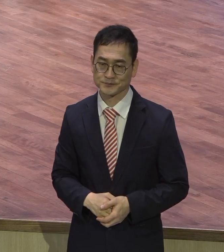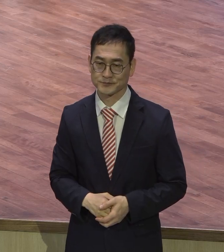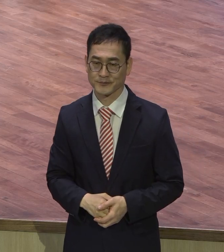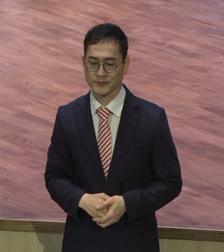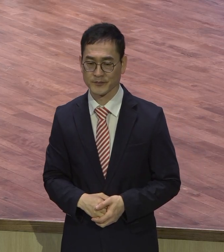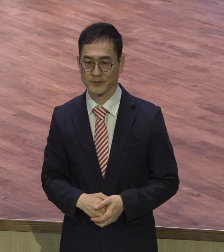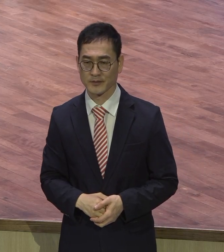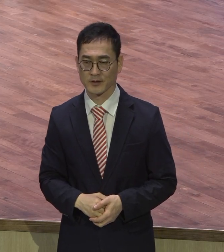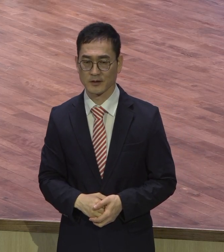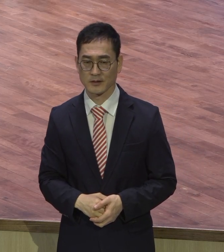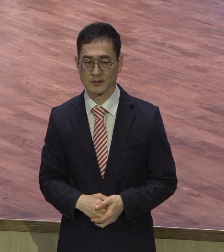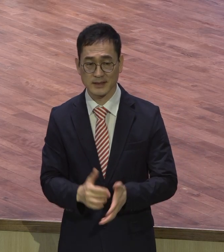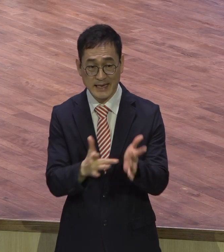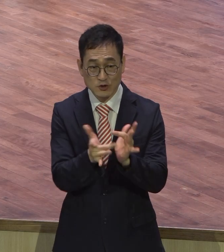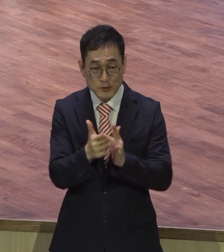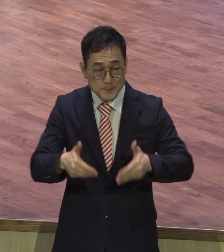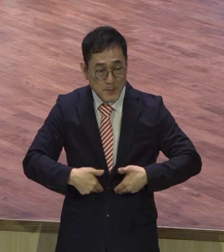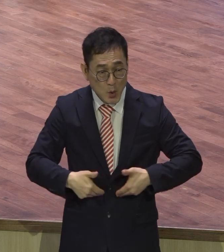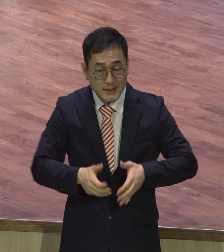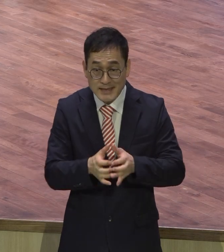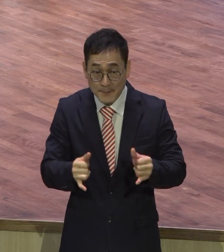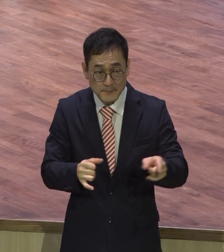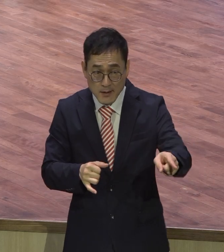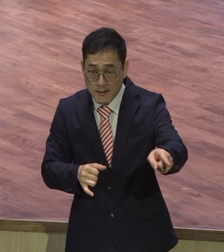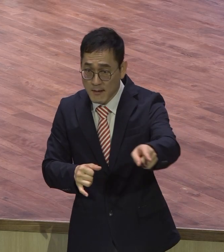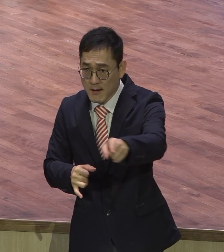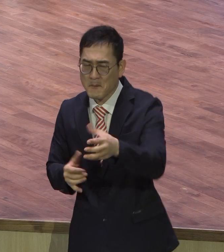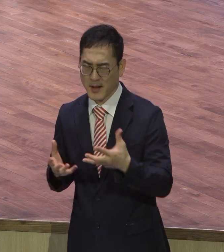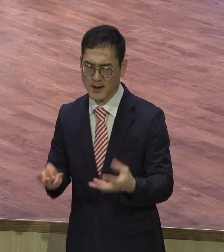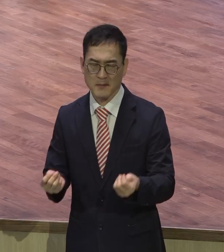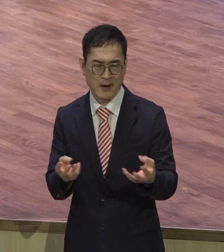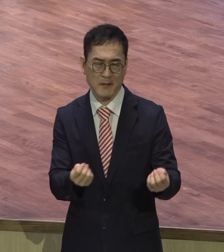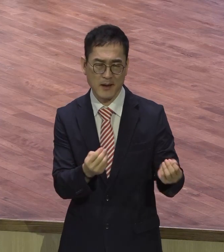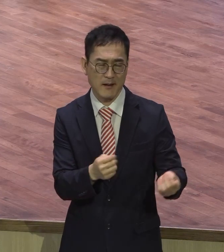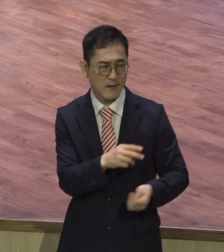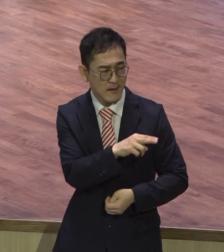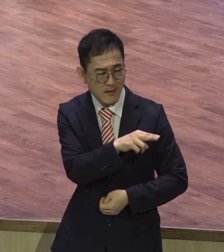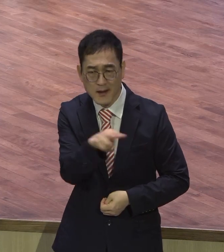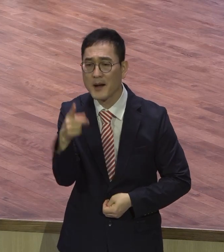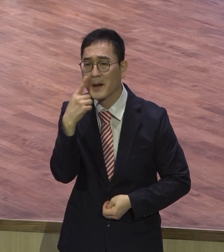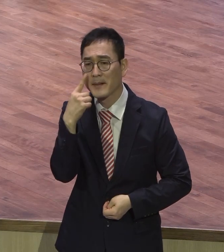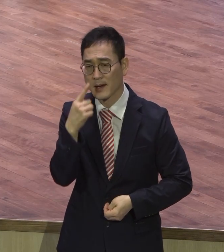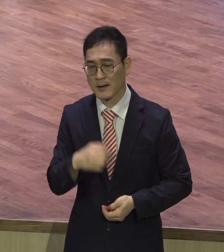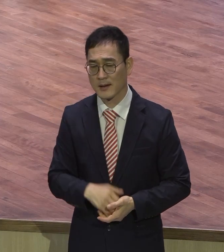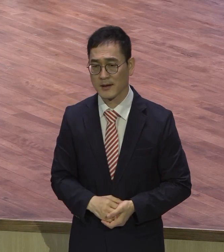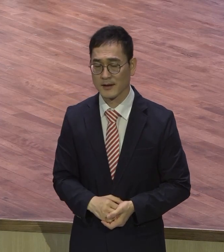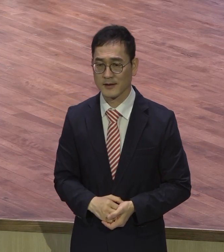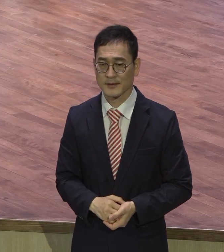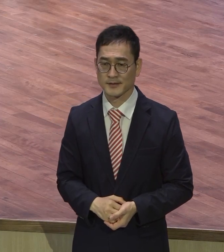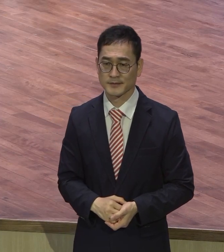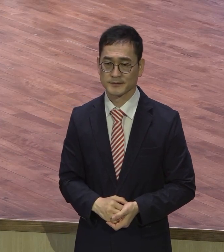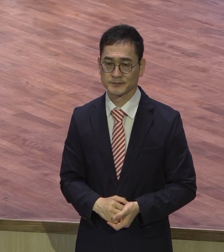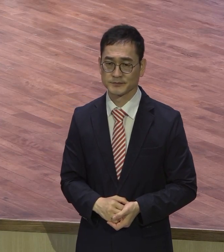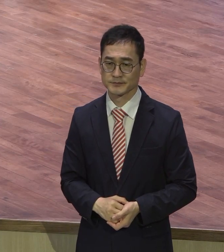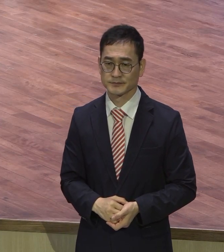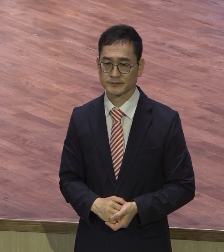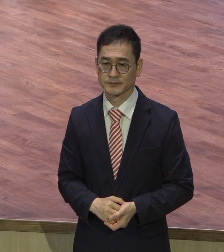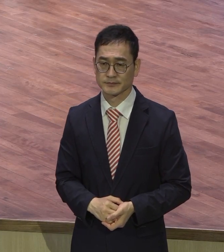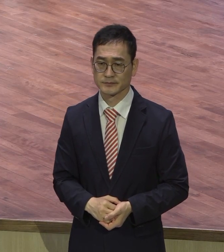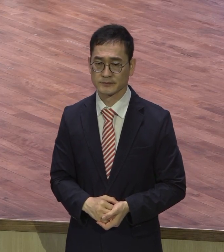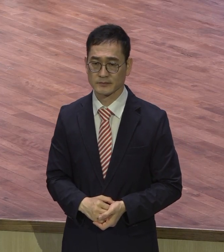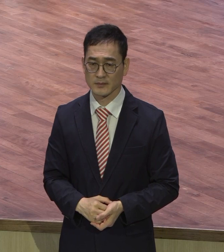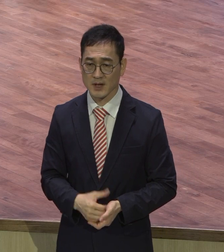필요한 인생들이 지금 우리 주위에 많이 있습니다. 한번 돌아보세요. 여러분 주위에 복음 드려야 될